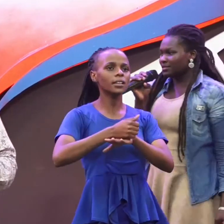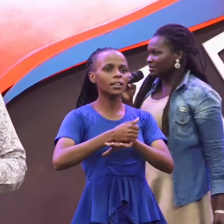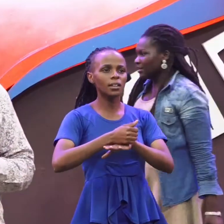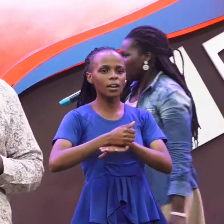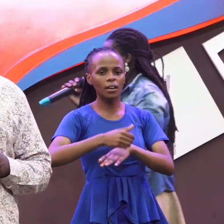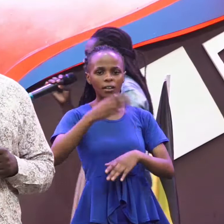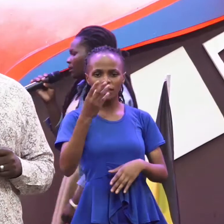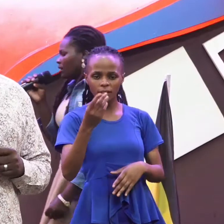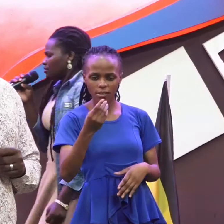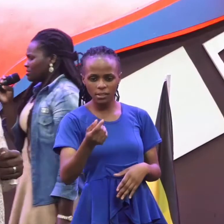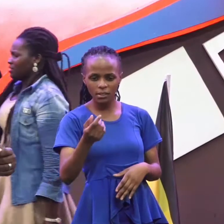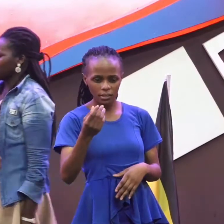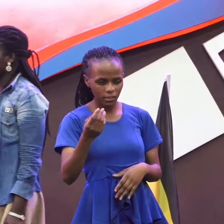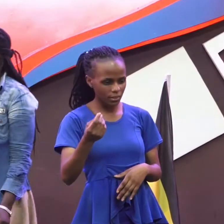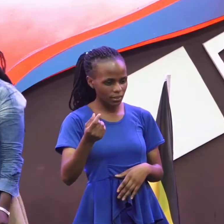okusinga